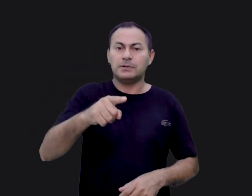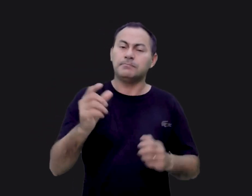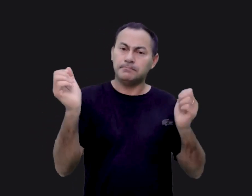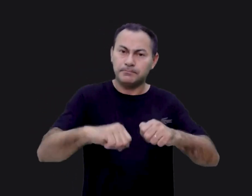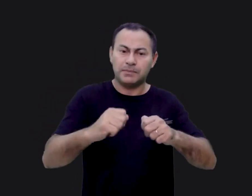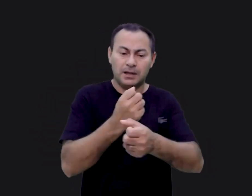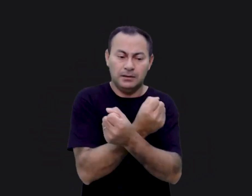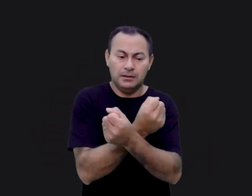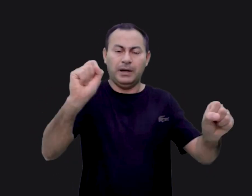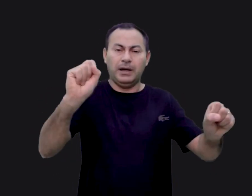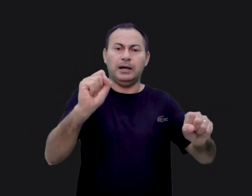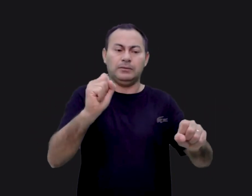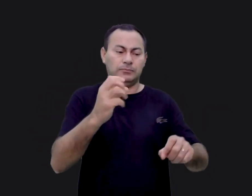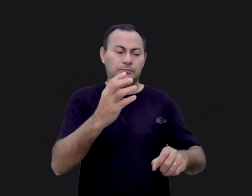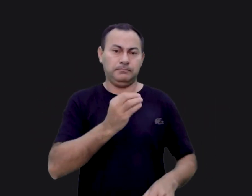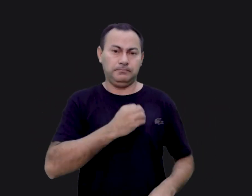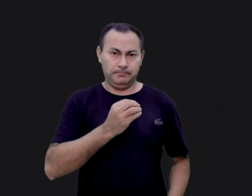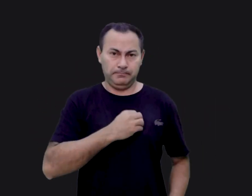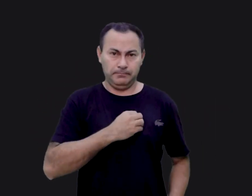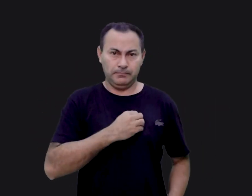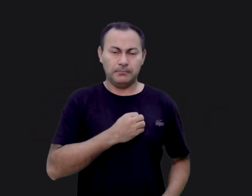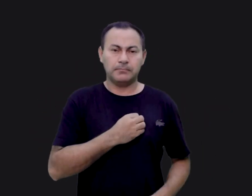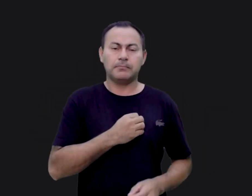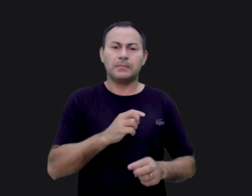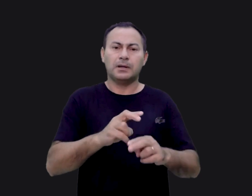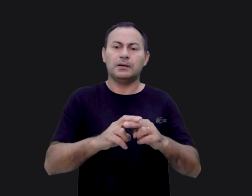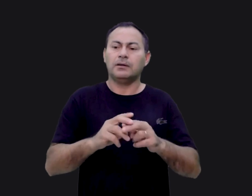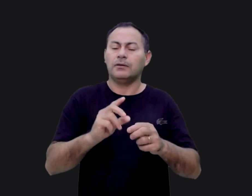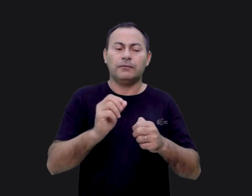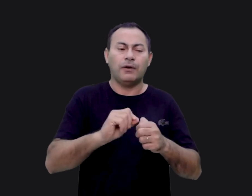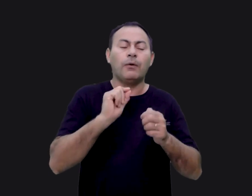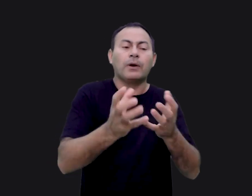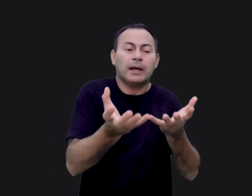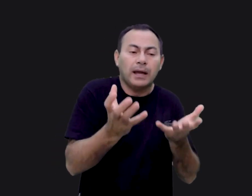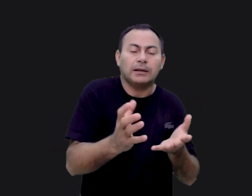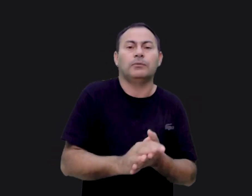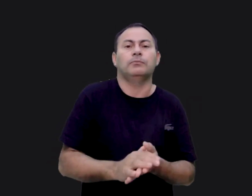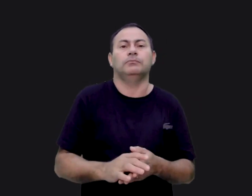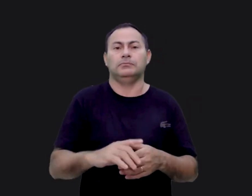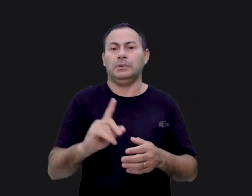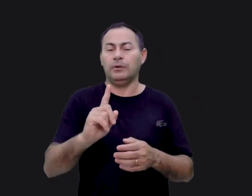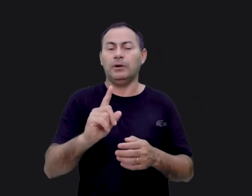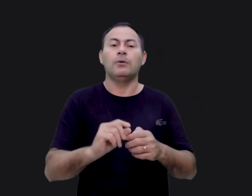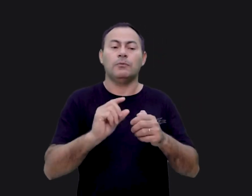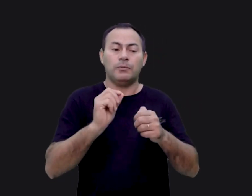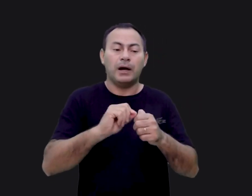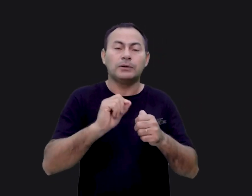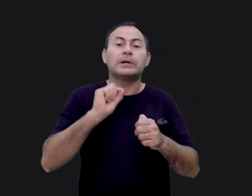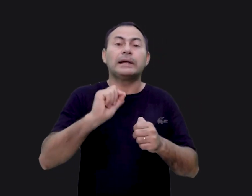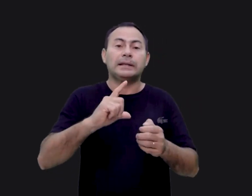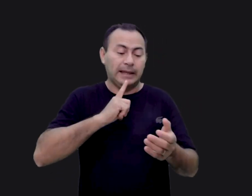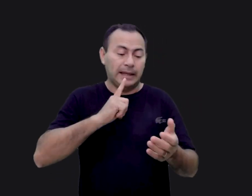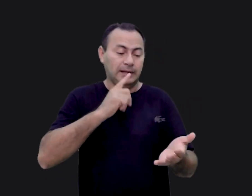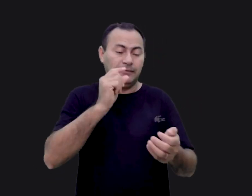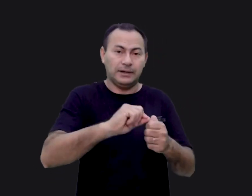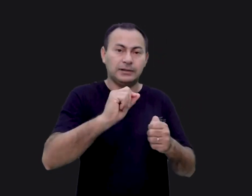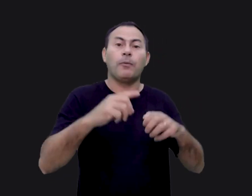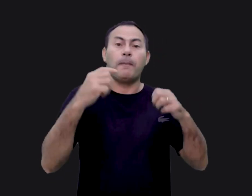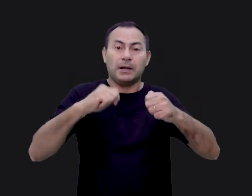você sermos libertos da escravidão do pecado. Muitos não fazem o que querem, fazem o que têm que fazer ou o que precisam fazer.